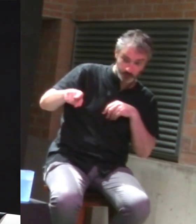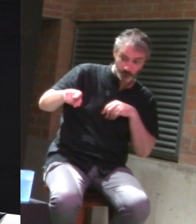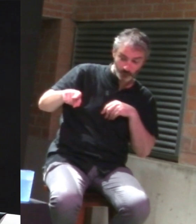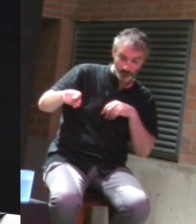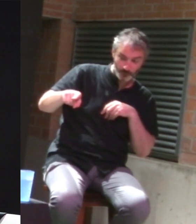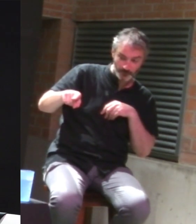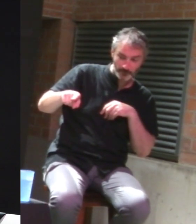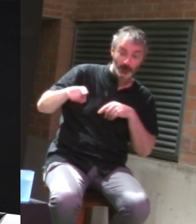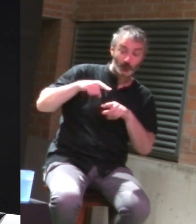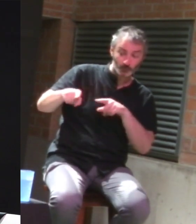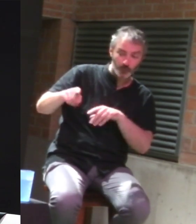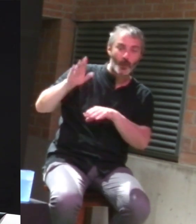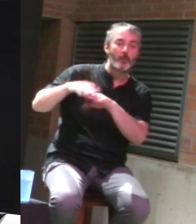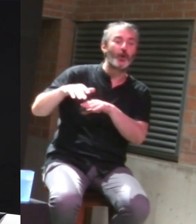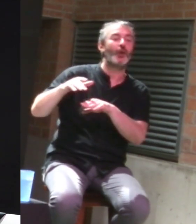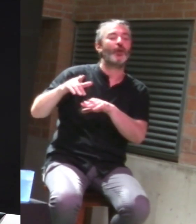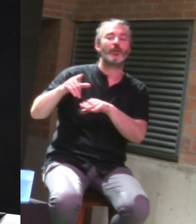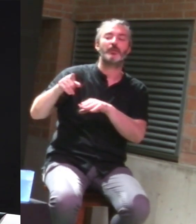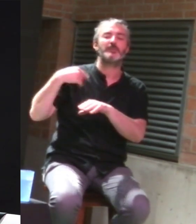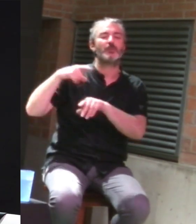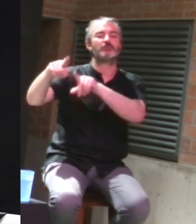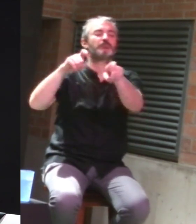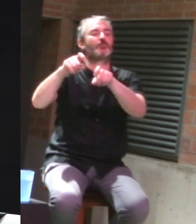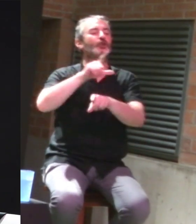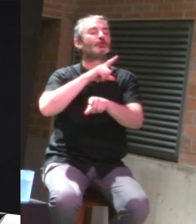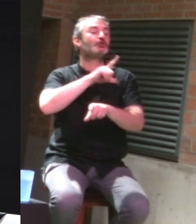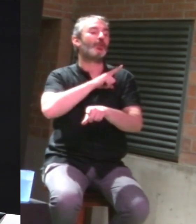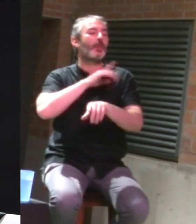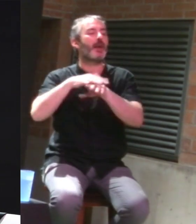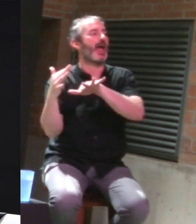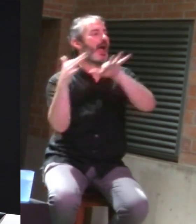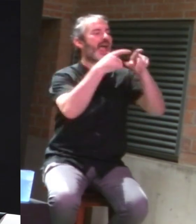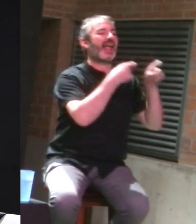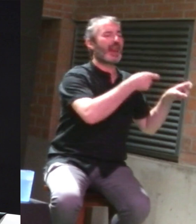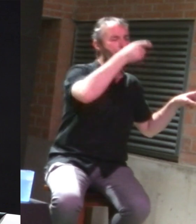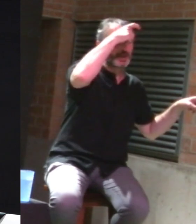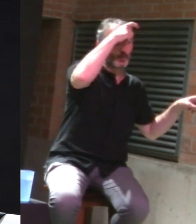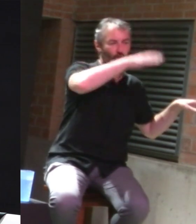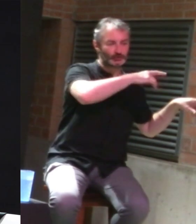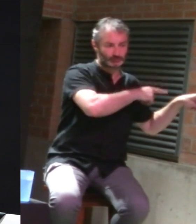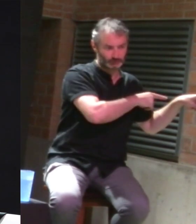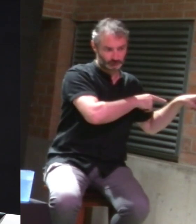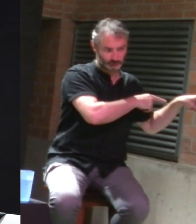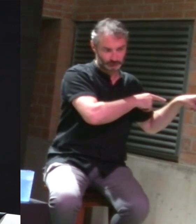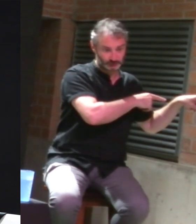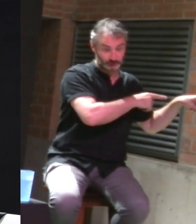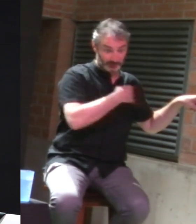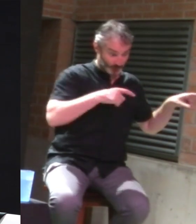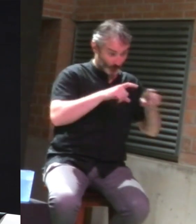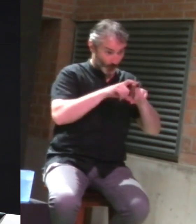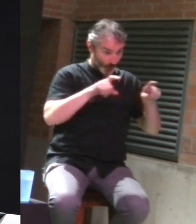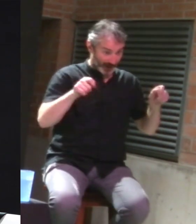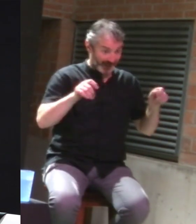les lleves de soldats per anar a lluitar al Marroc, doncs fixeu-vos bé com aquesta vaga tan important